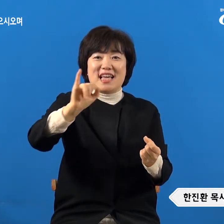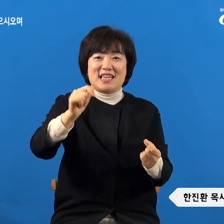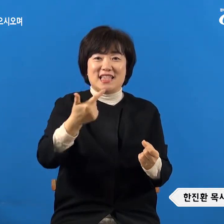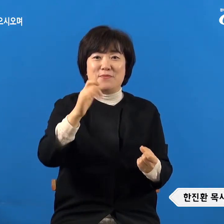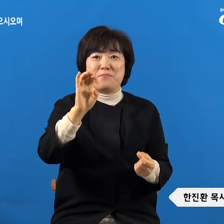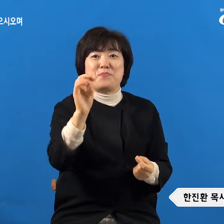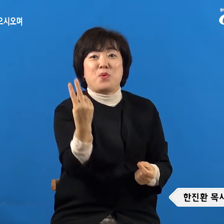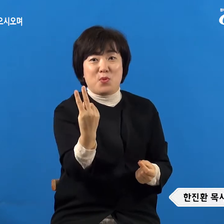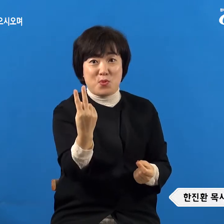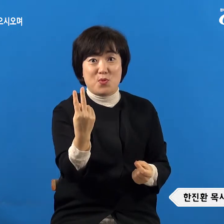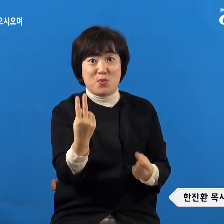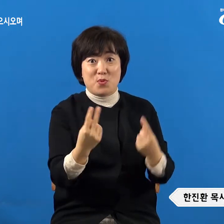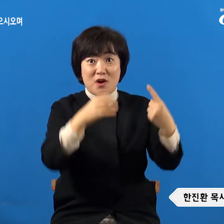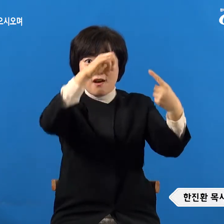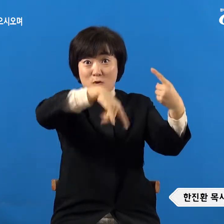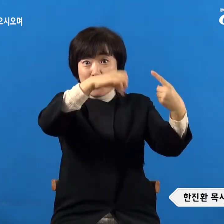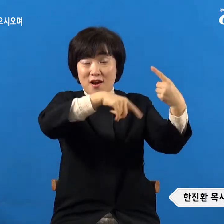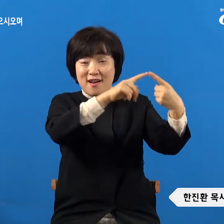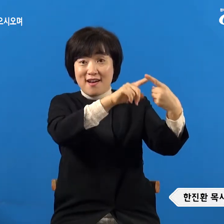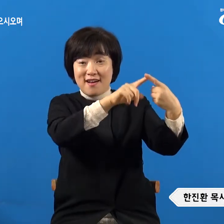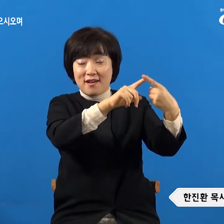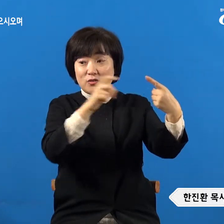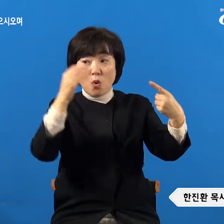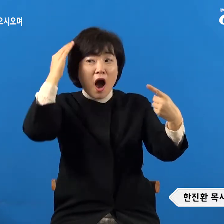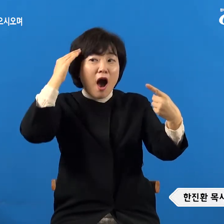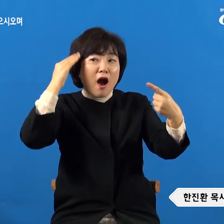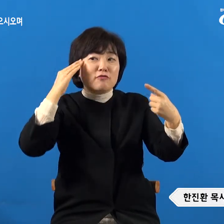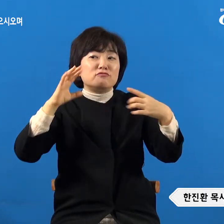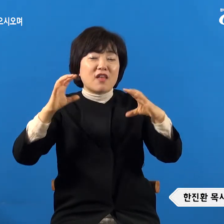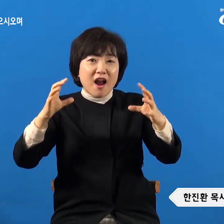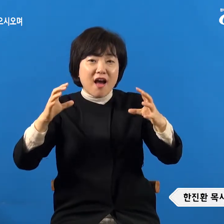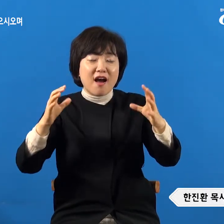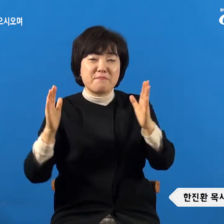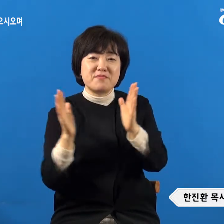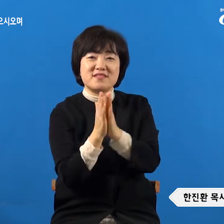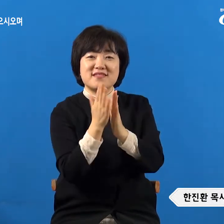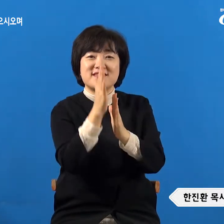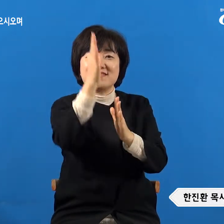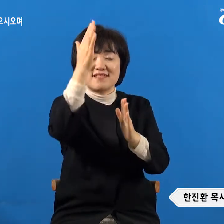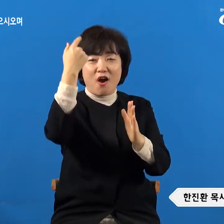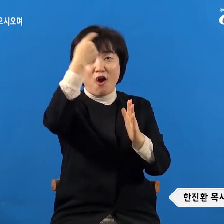거기서만 1등한 것이 아니라 대한민국을 빛낸 자랑스러운 얼굴들,